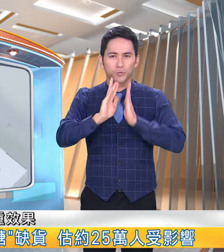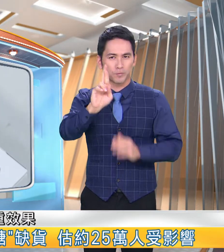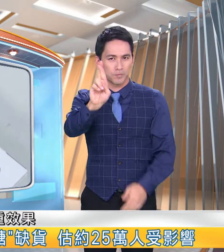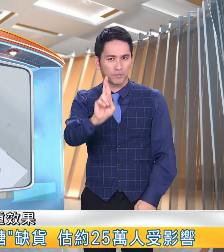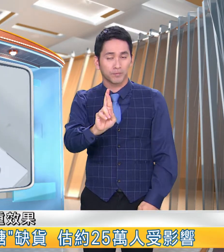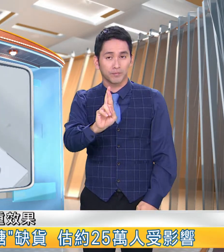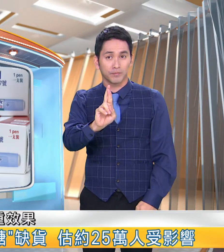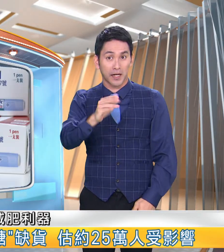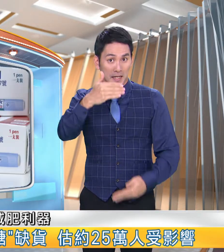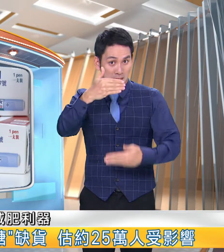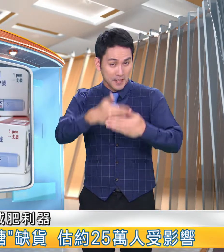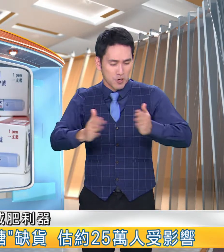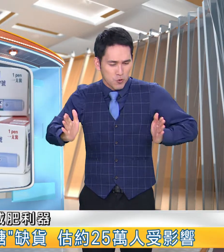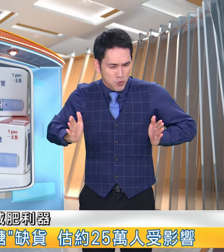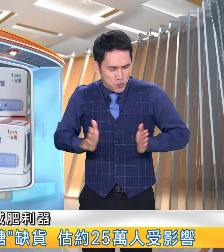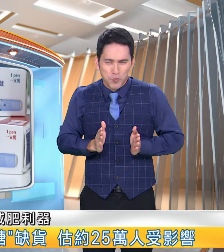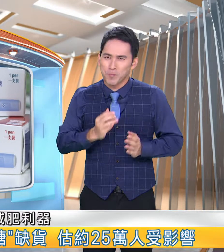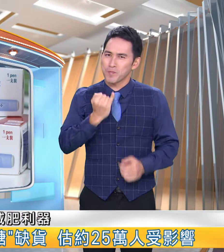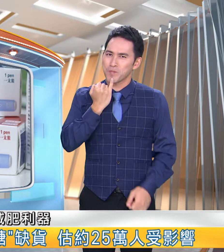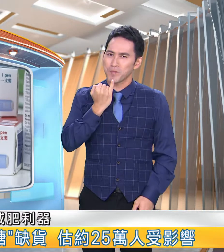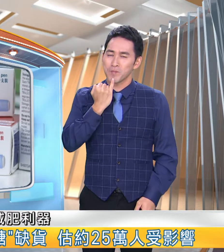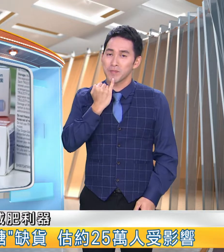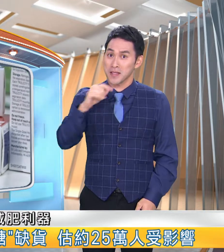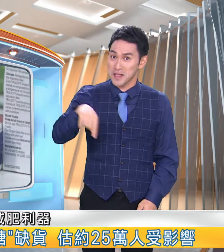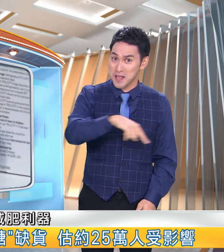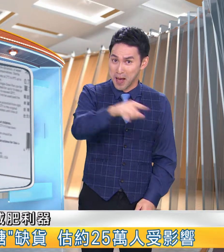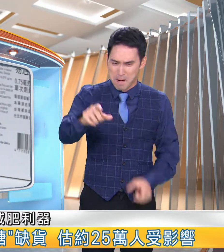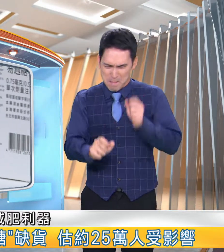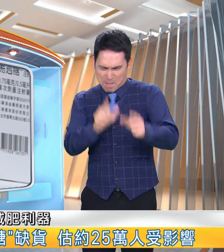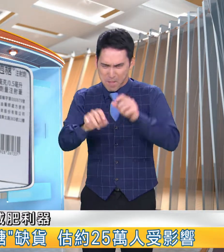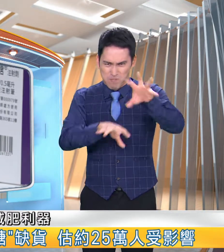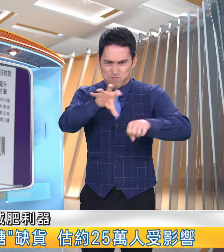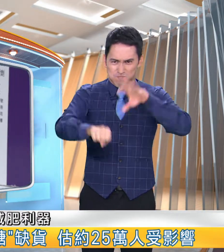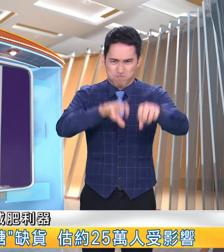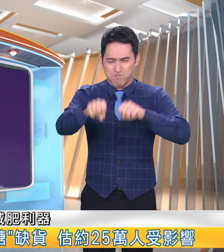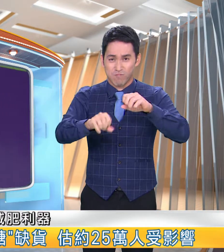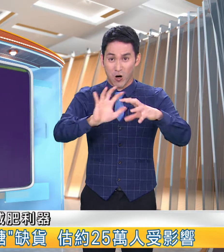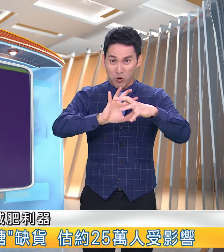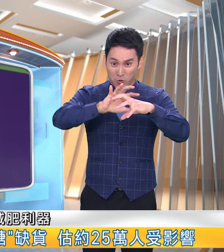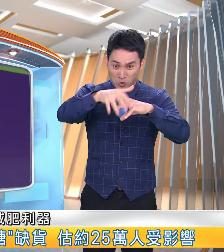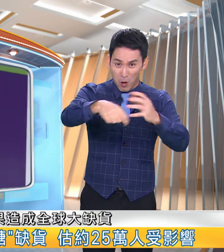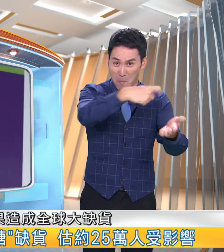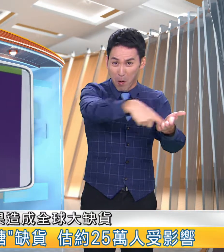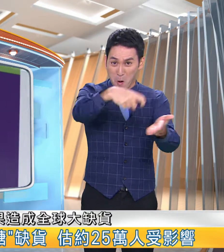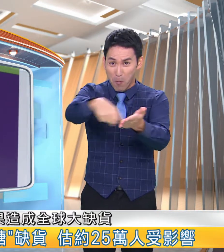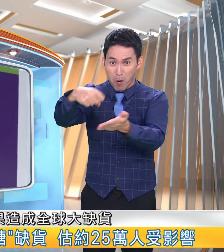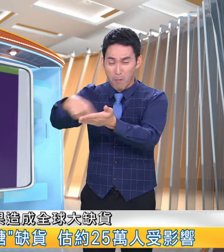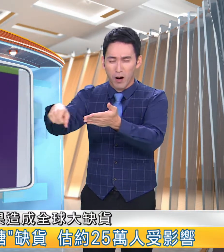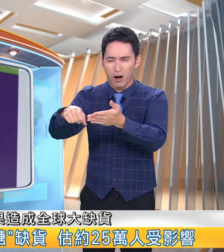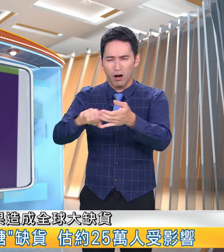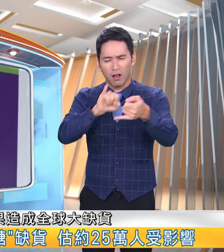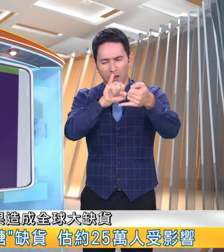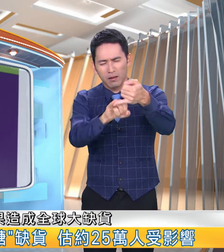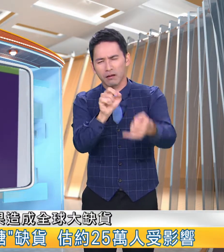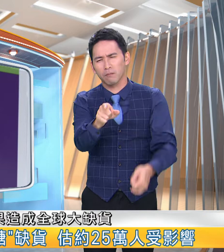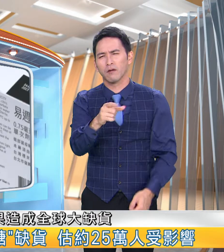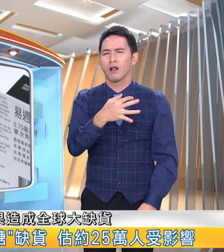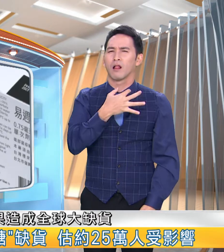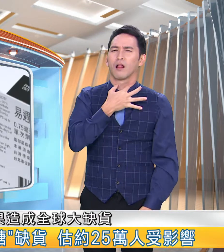果，被许多人当成减肥利器，大量抢购的结果造成全球大缺